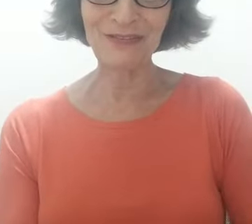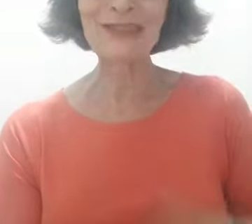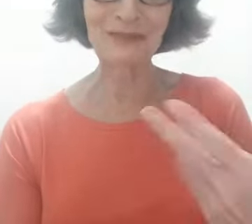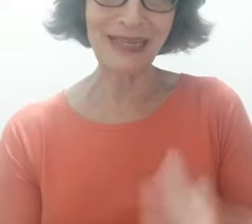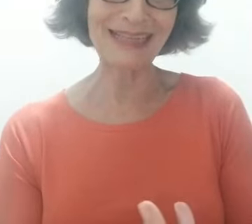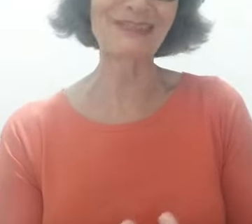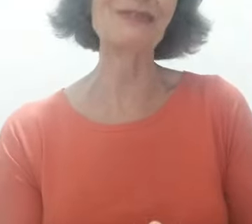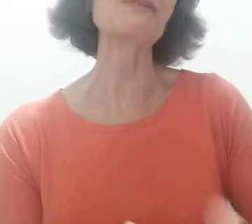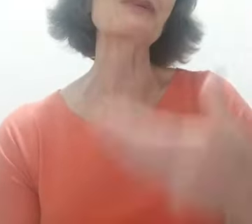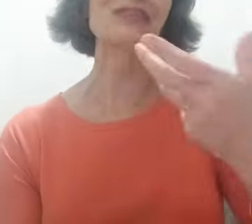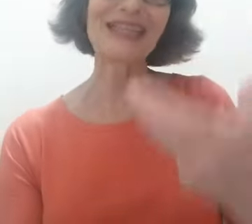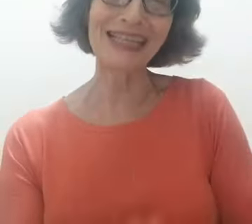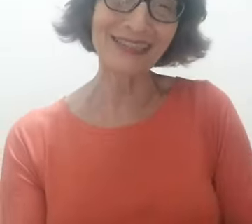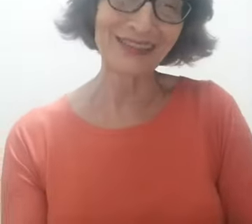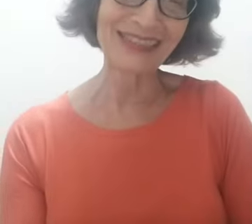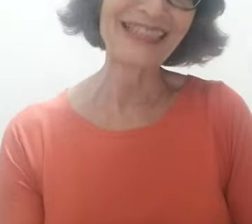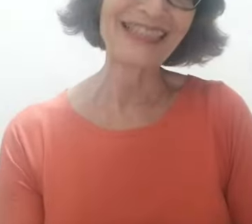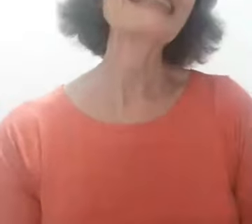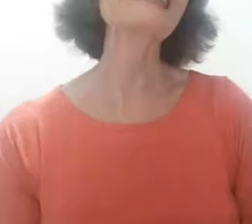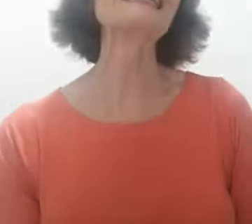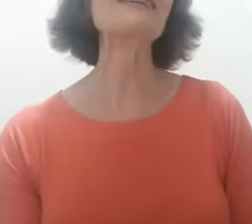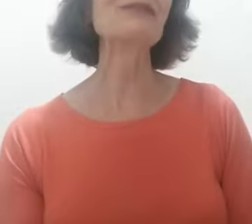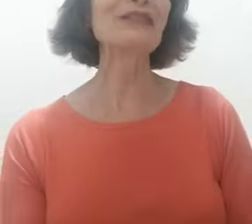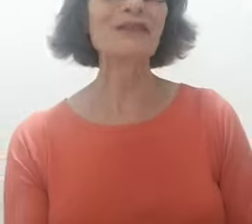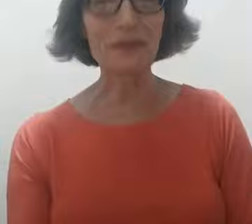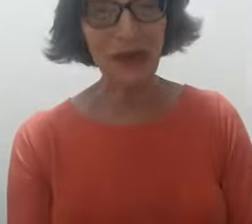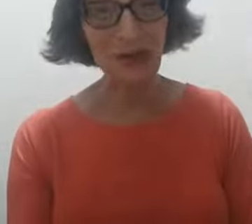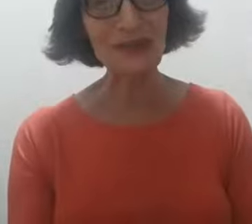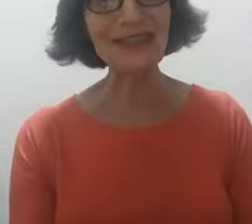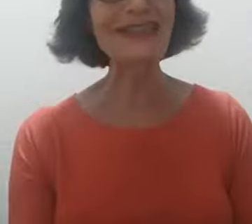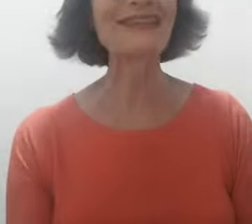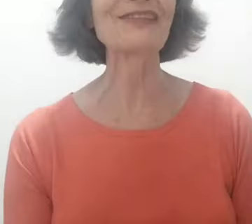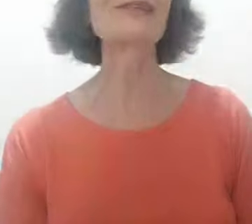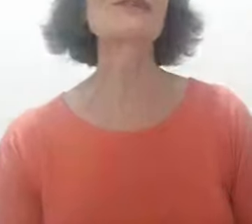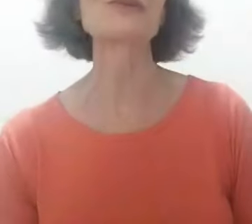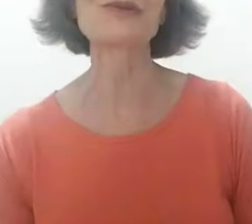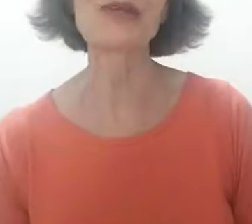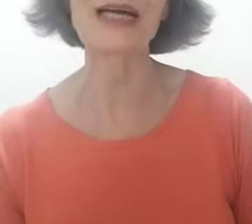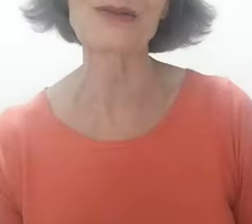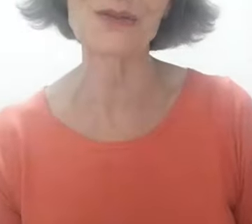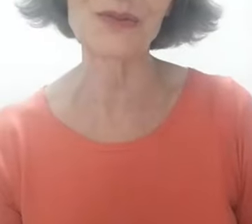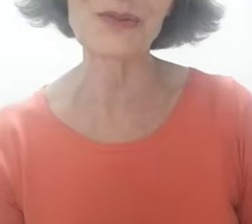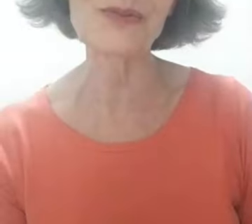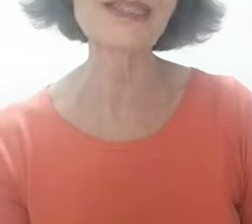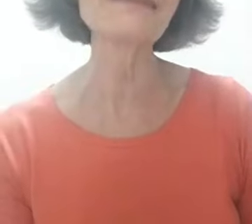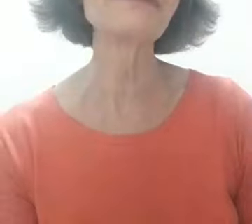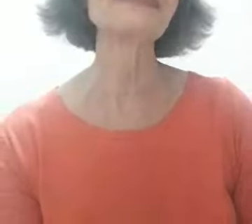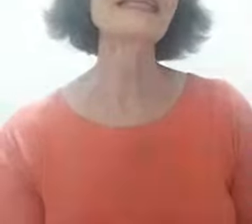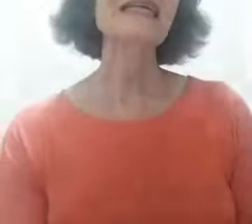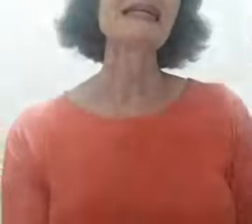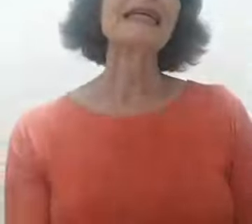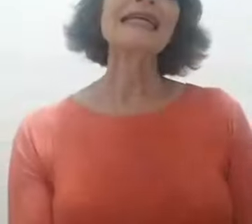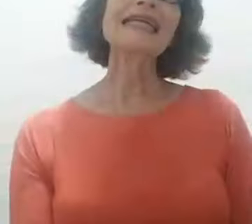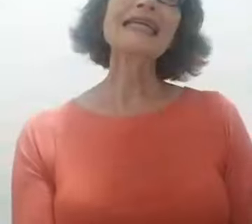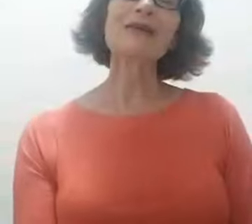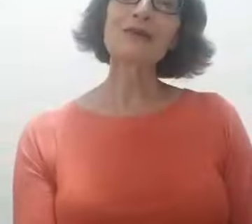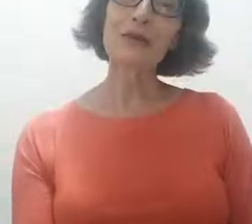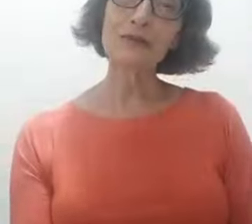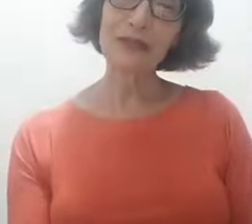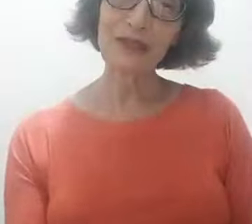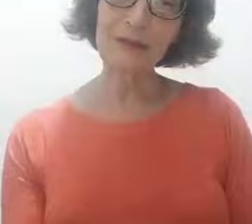ela faz parte do projeto da Lei Municipal de Incentivo à Cultura.